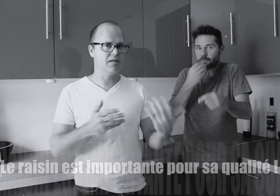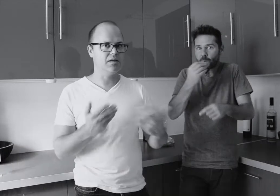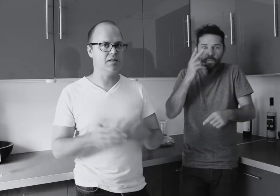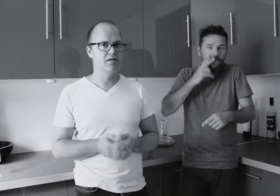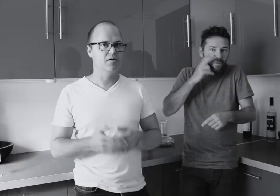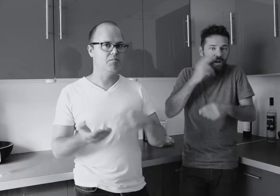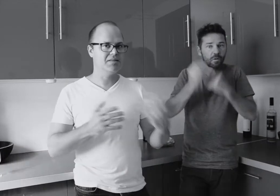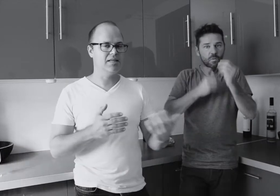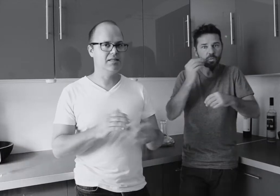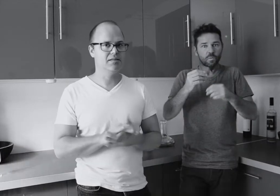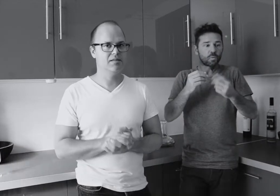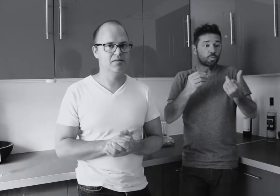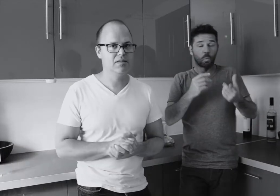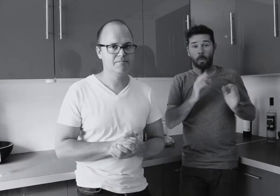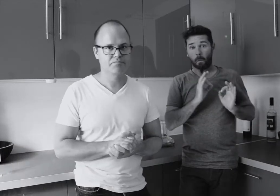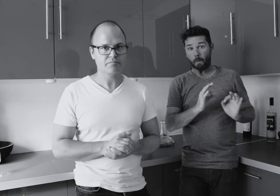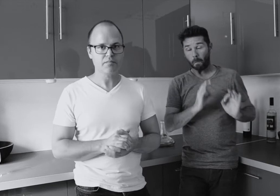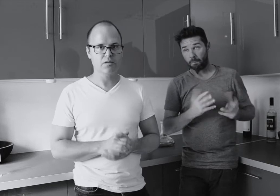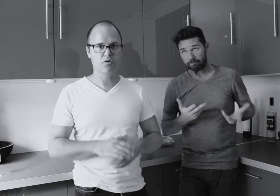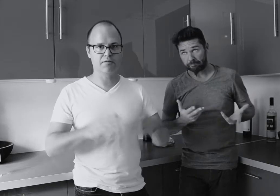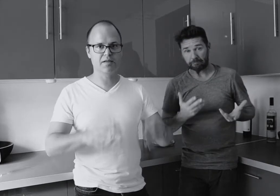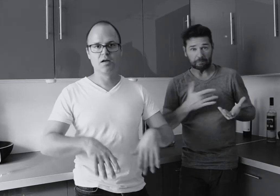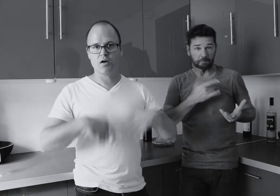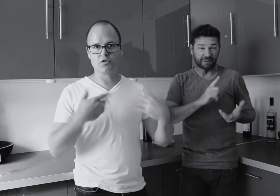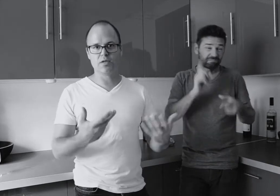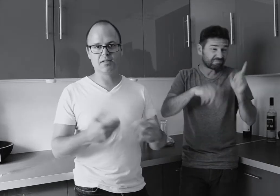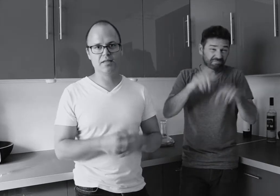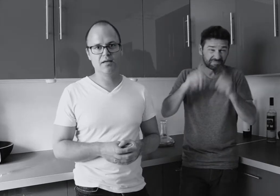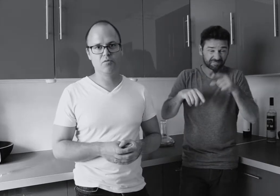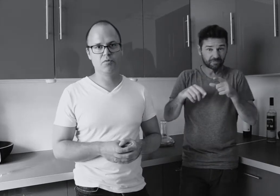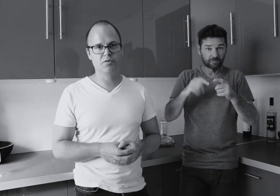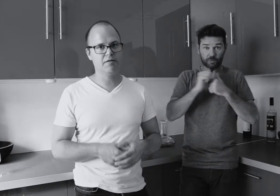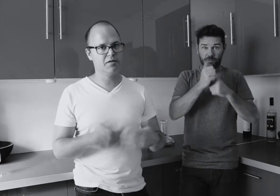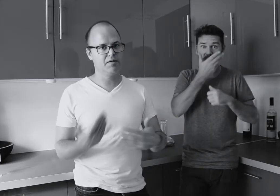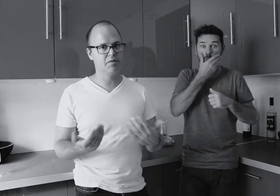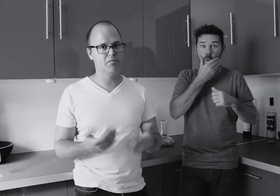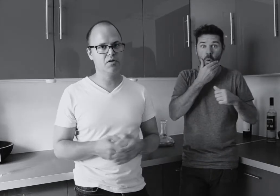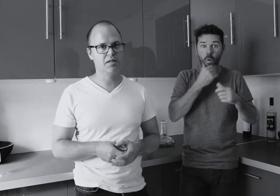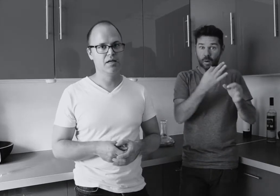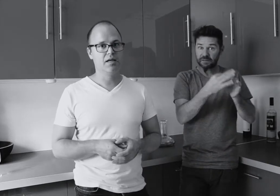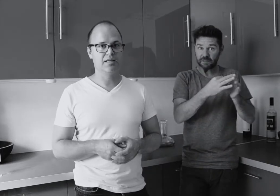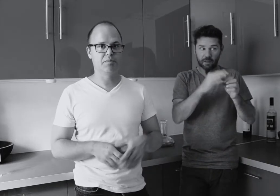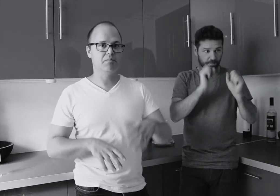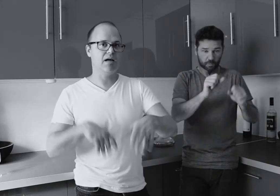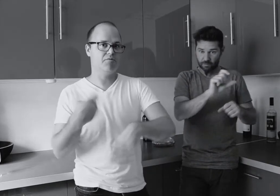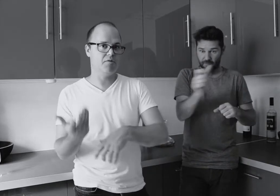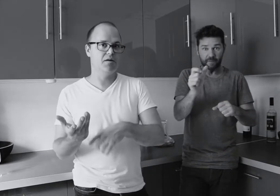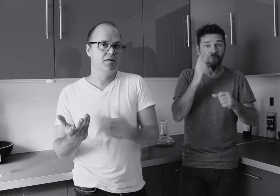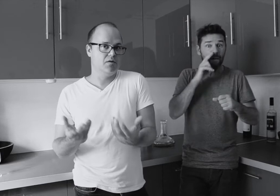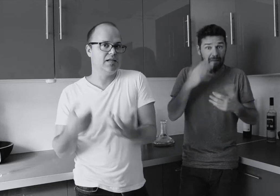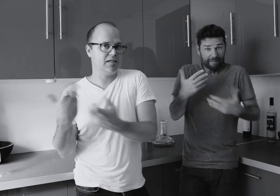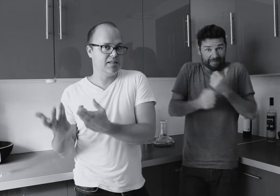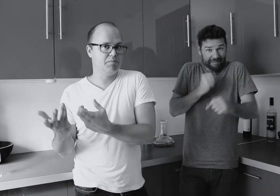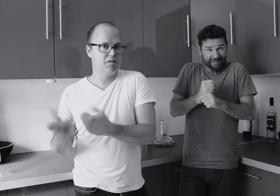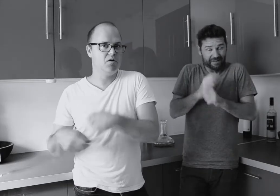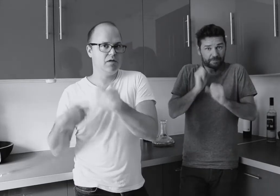un vin qui est pas si intéressant que ça. Donc avec un joli raisin, on peut aussi avoir des vins primeurs qui expriment à la fois